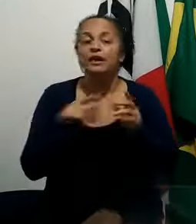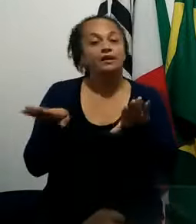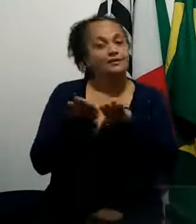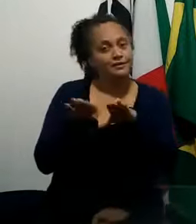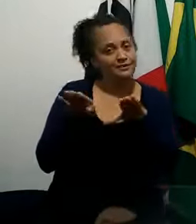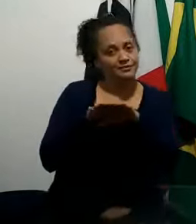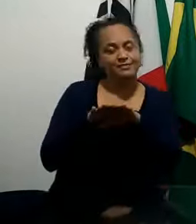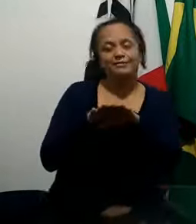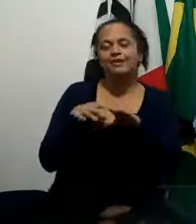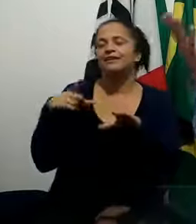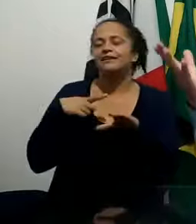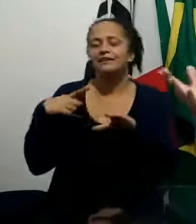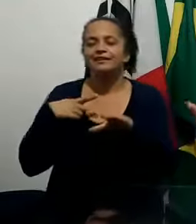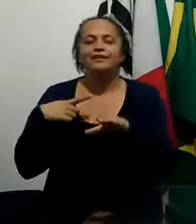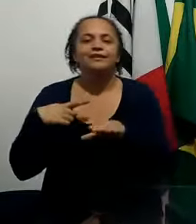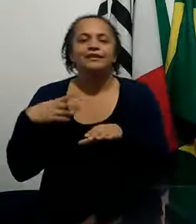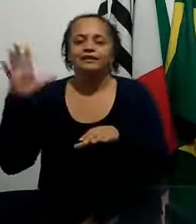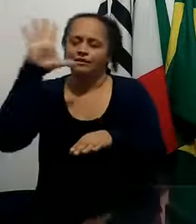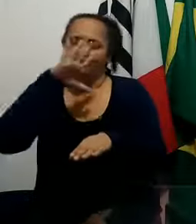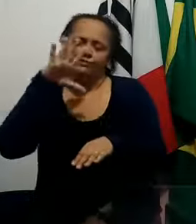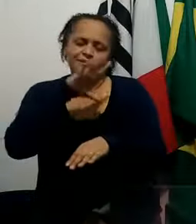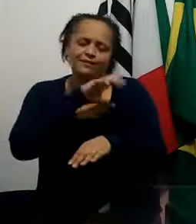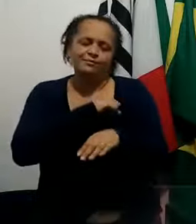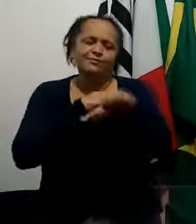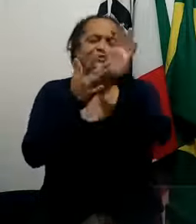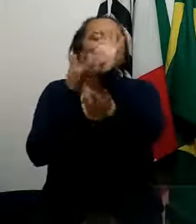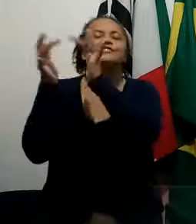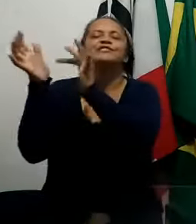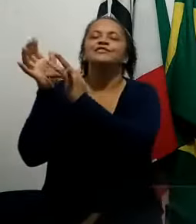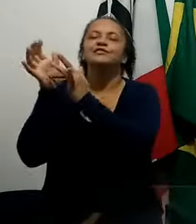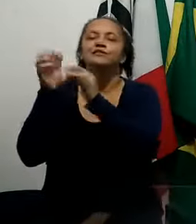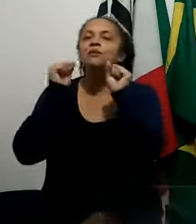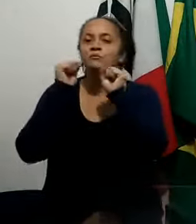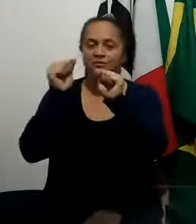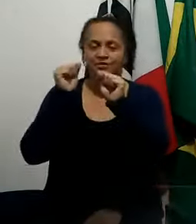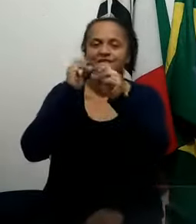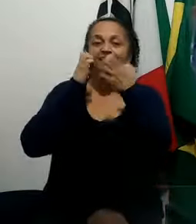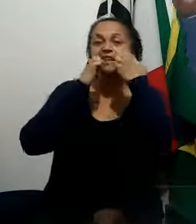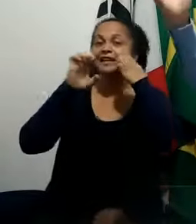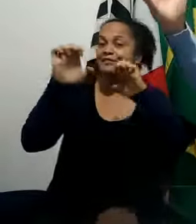por compaixão, pelo amor de Cristo, para levar essas boas novas